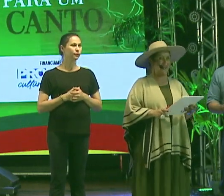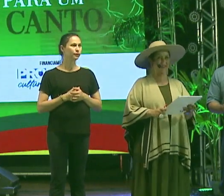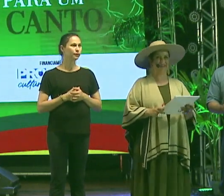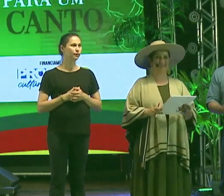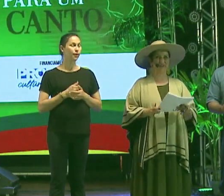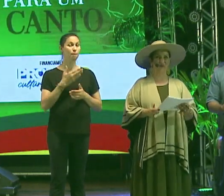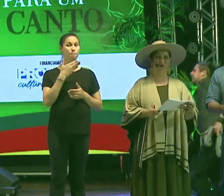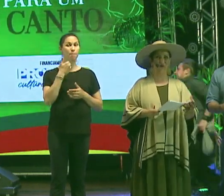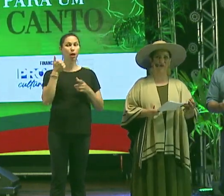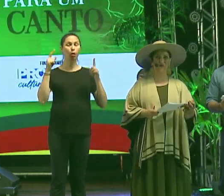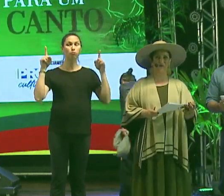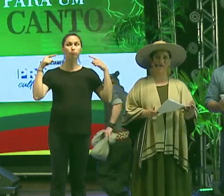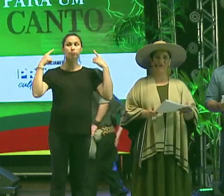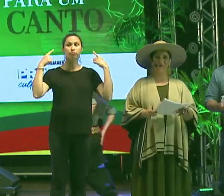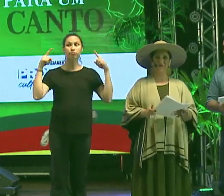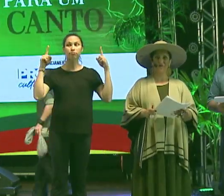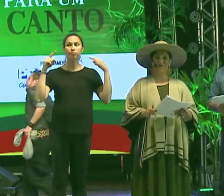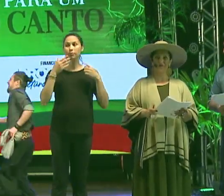melodia.